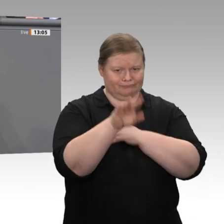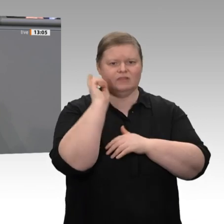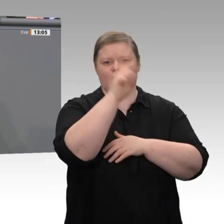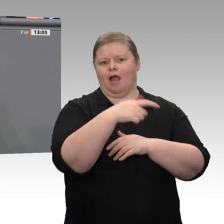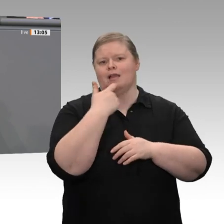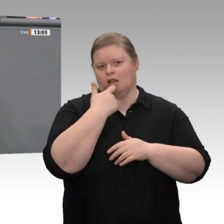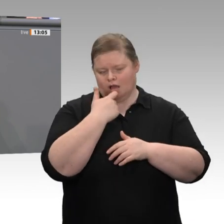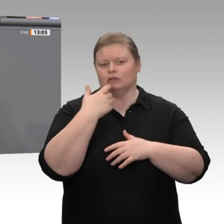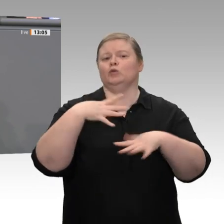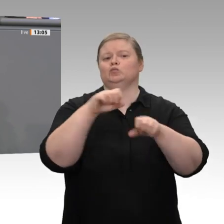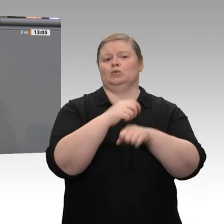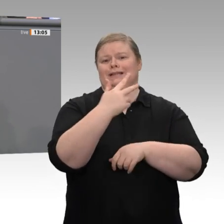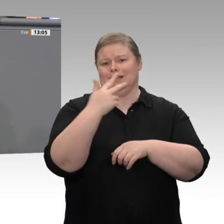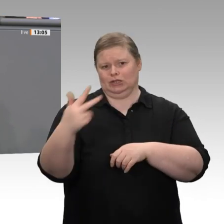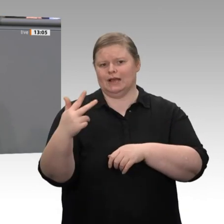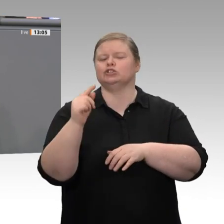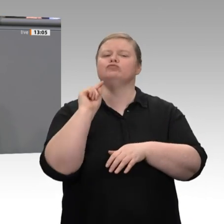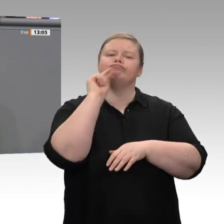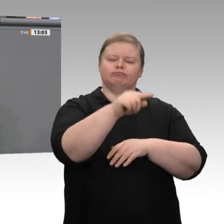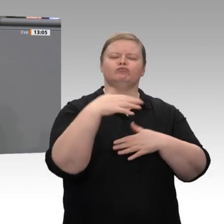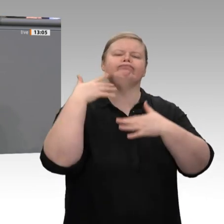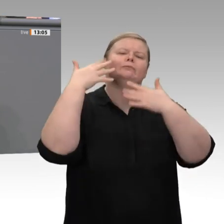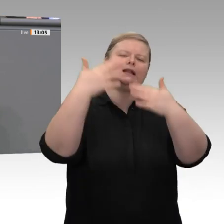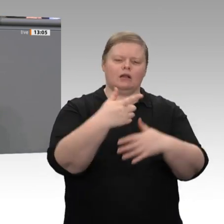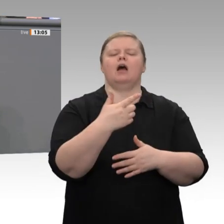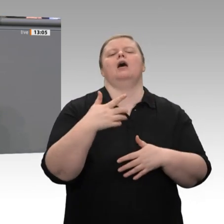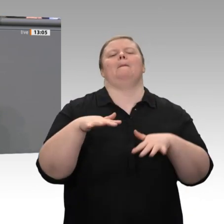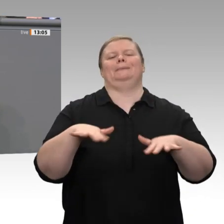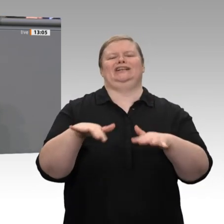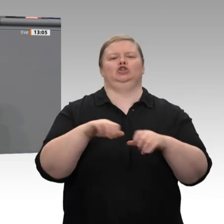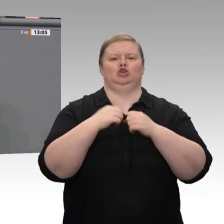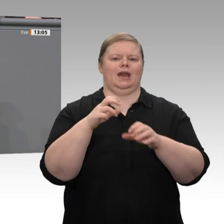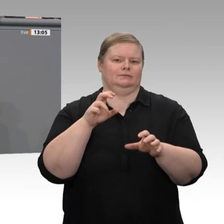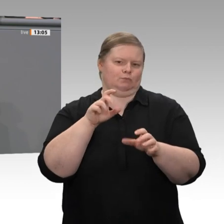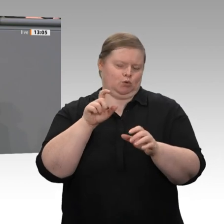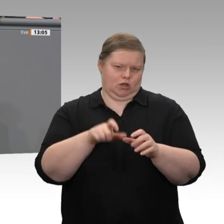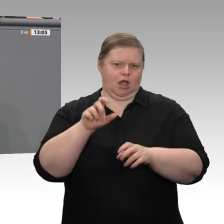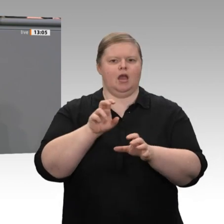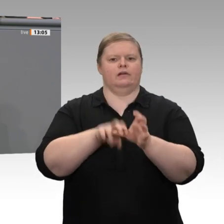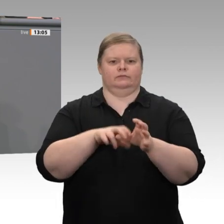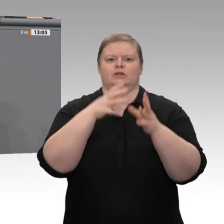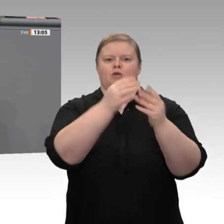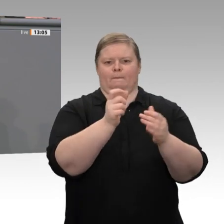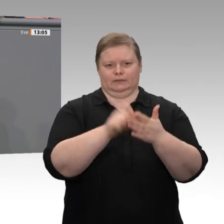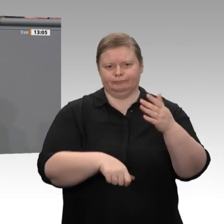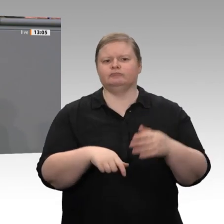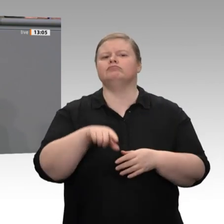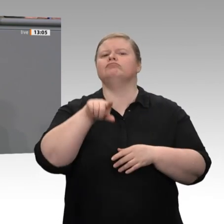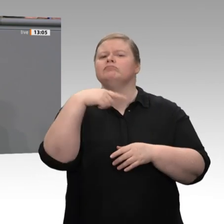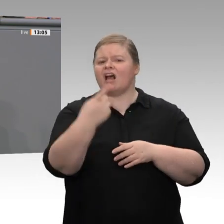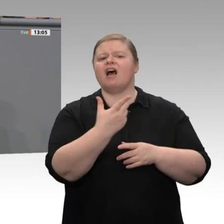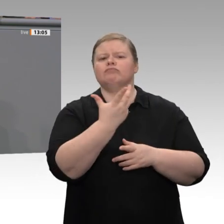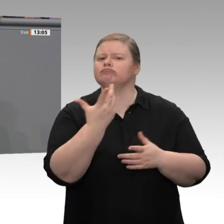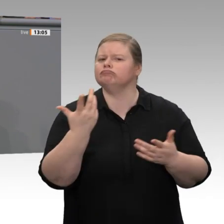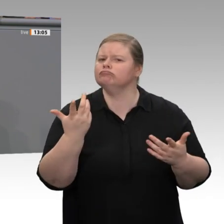seines Einbürgerungsantrags. Selbst schuld, so das zynische Fazit der deutschen Behörden. Und